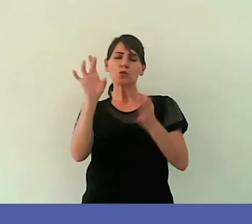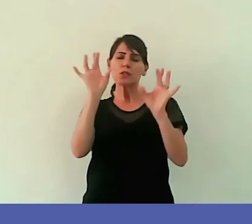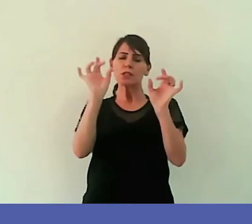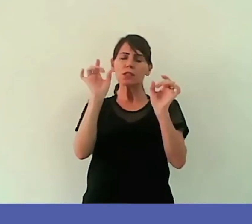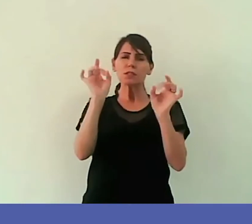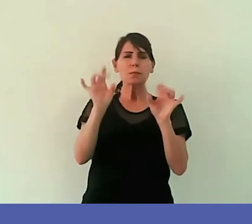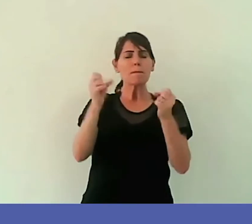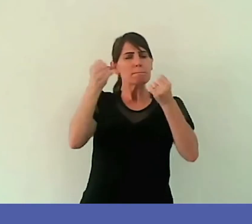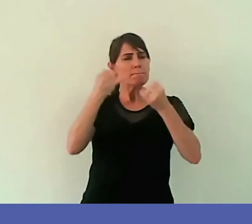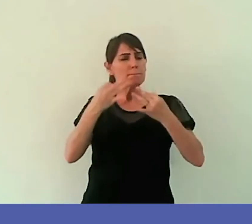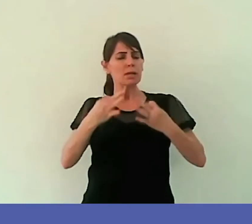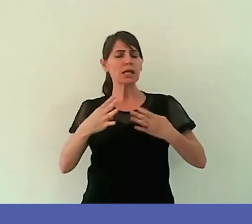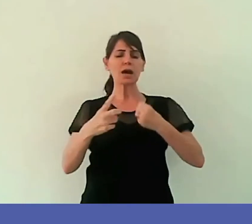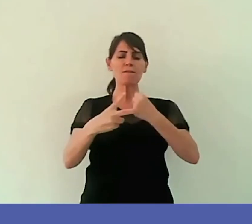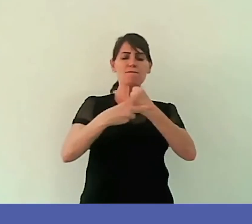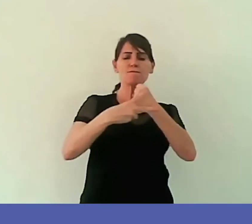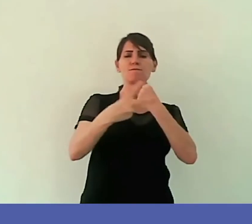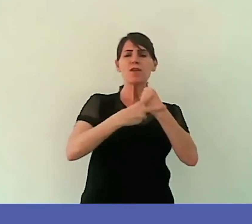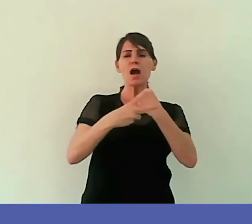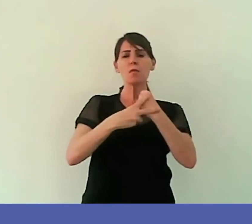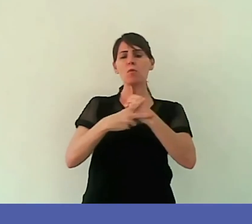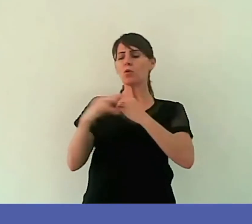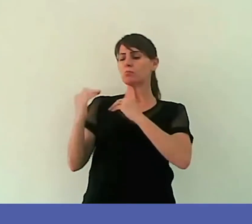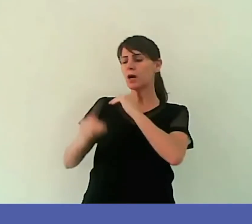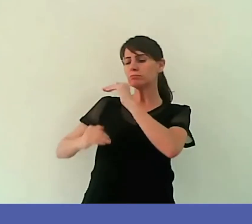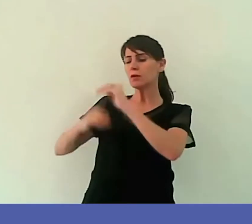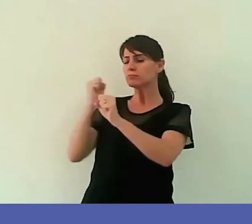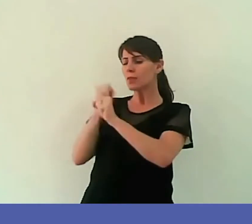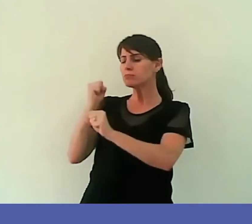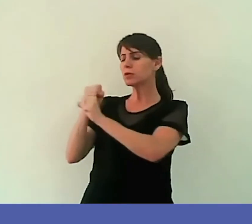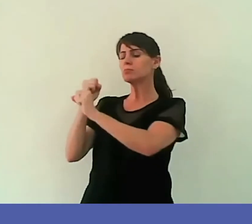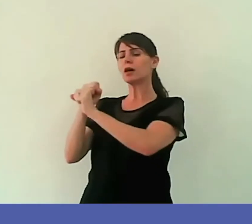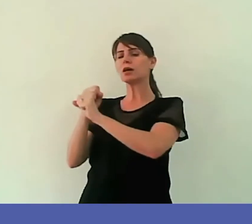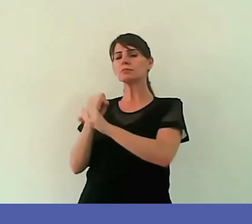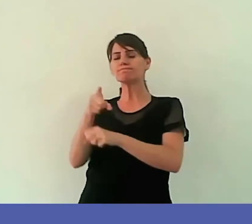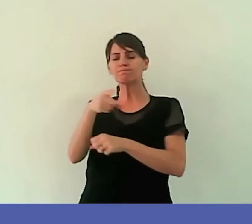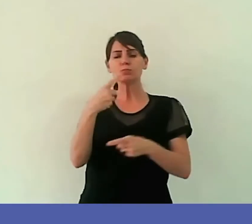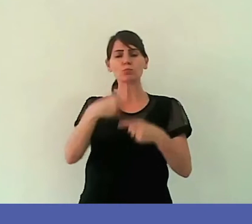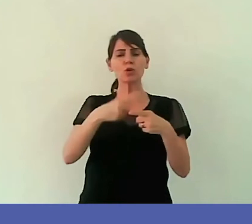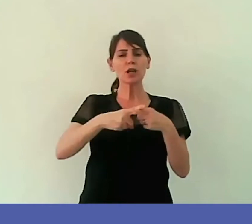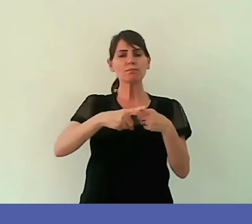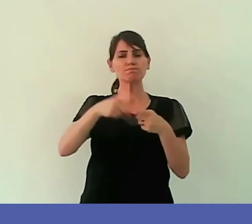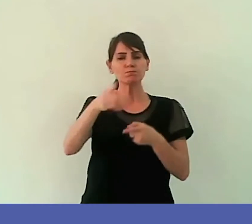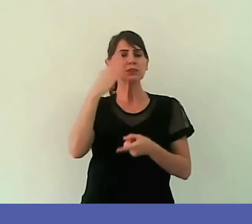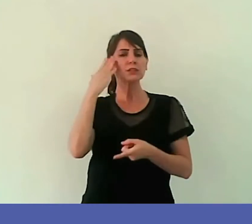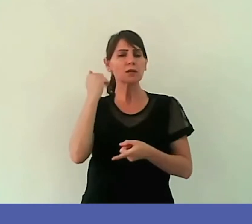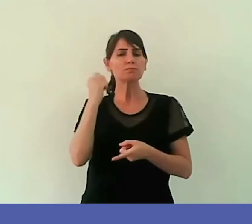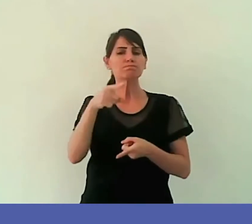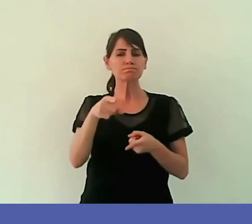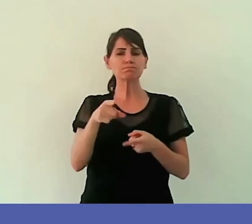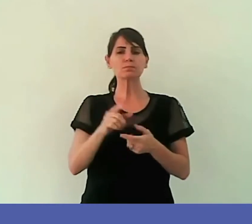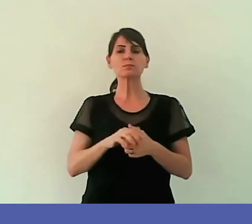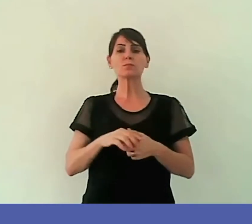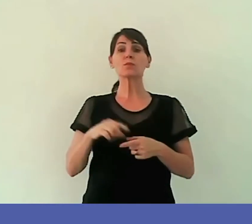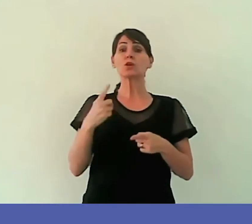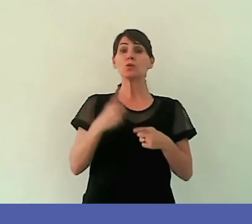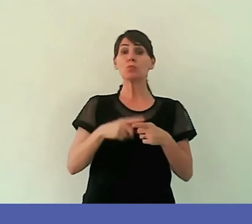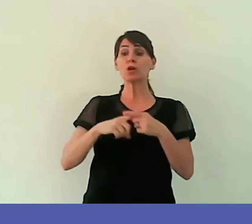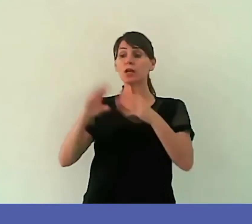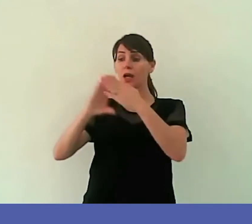como o verbo construir aqui, hein? Por quê? Porque a igreja precisa